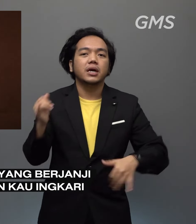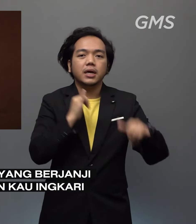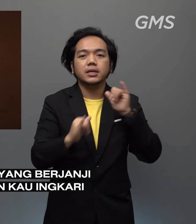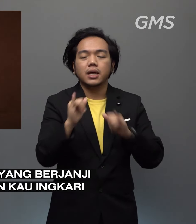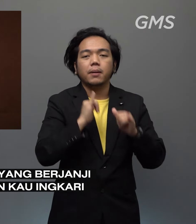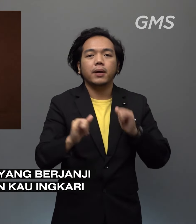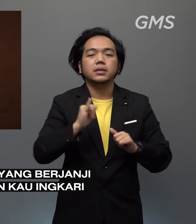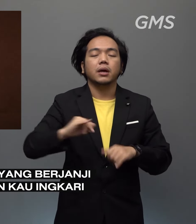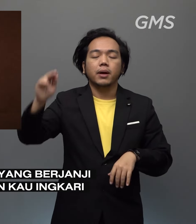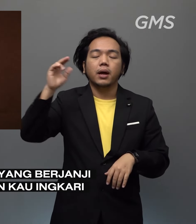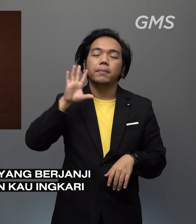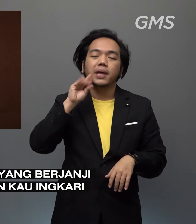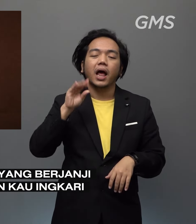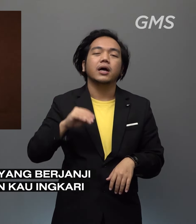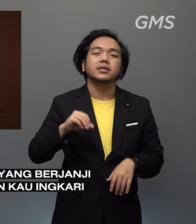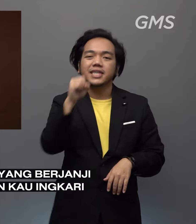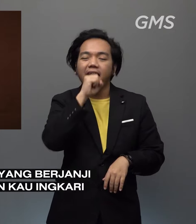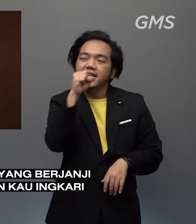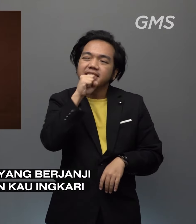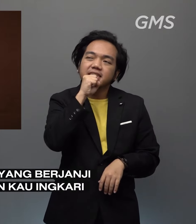katakan, Kaulah